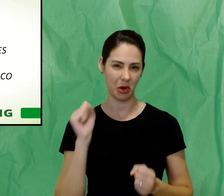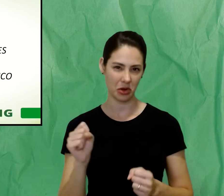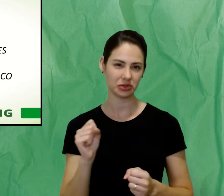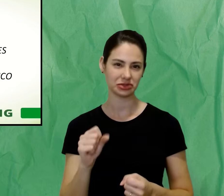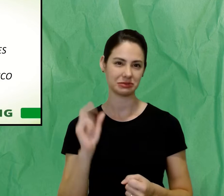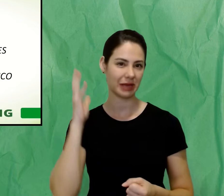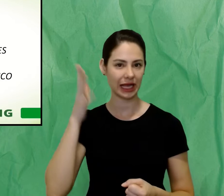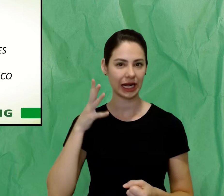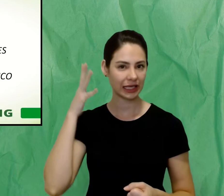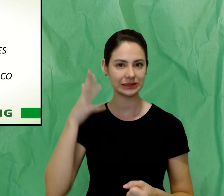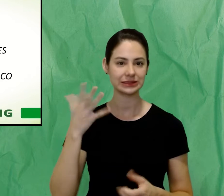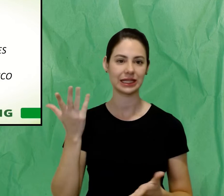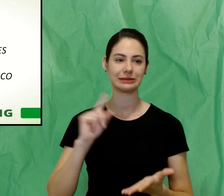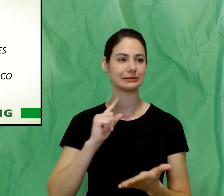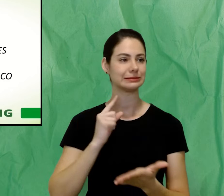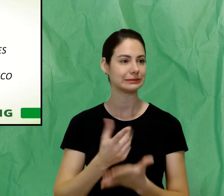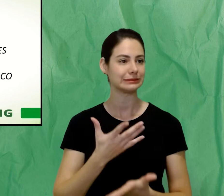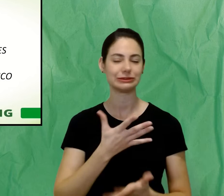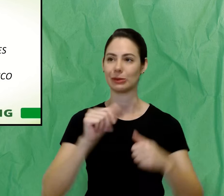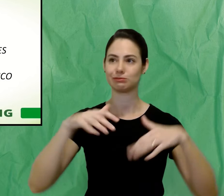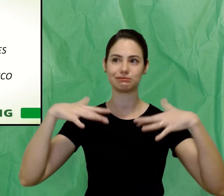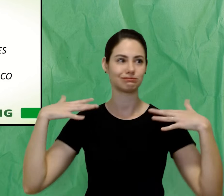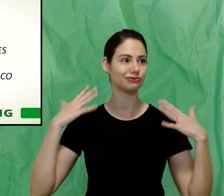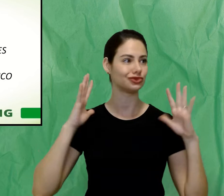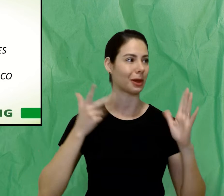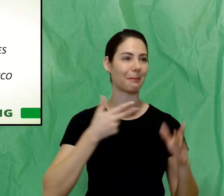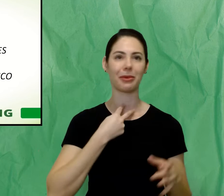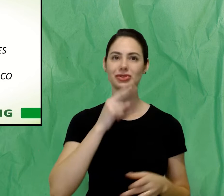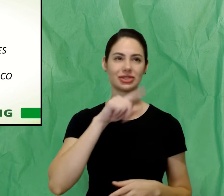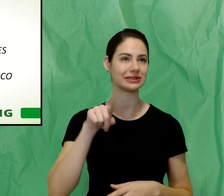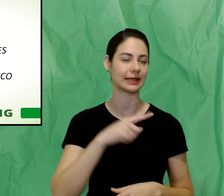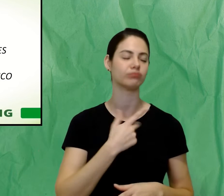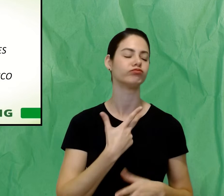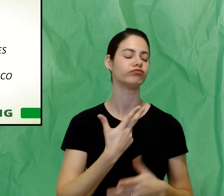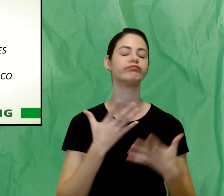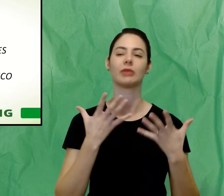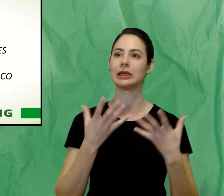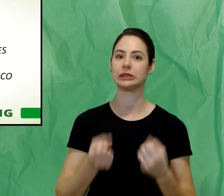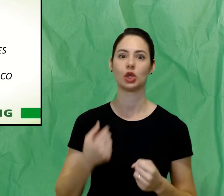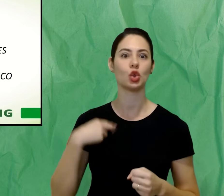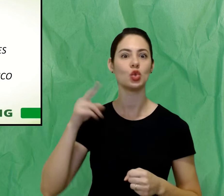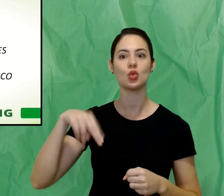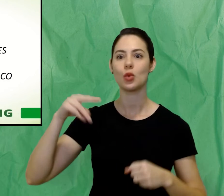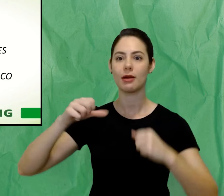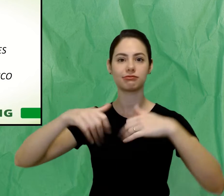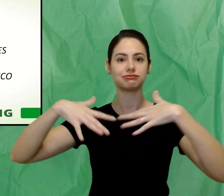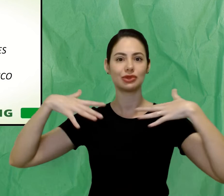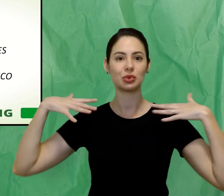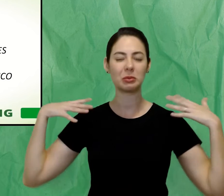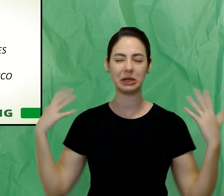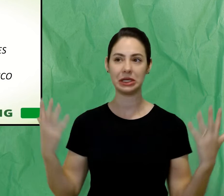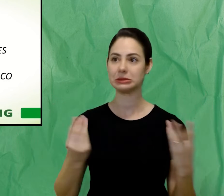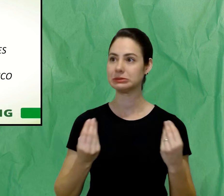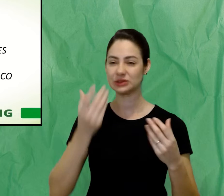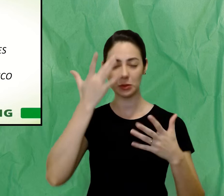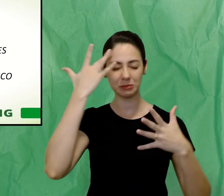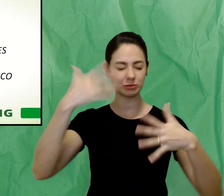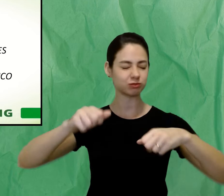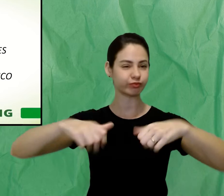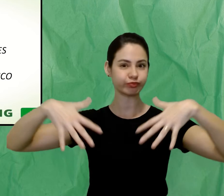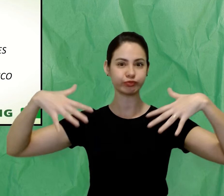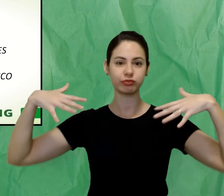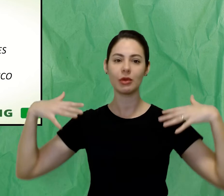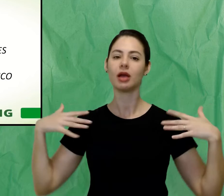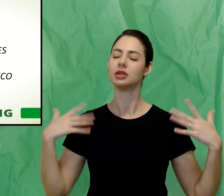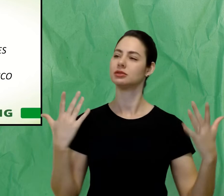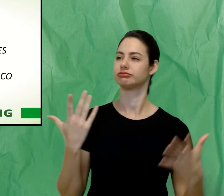a palestra aí, o evento vai acontecer, a gente não pode cancelar. E ele aceitou o desafio, nunca tinha falado em público para aquela quantidade